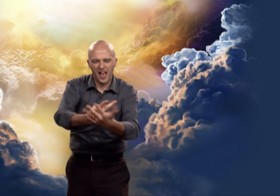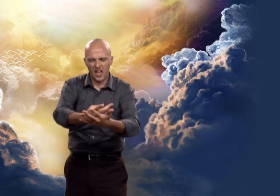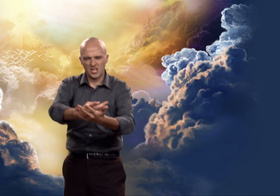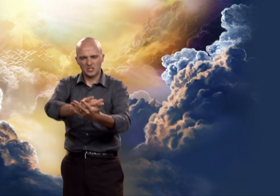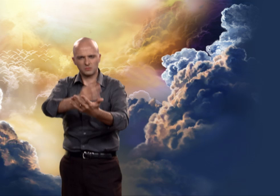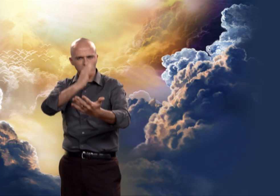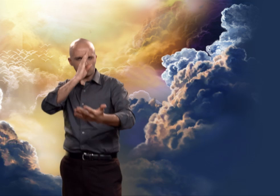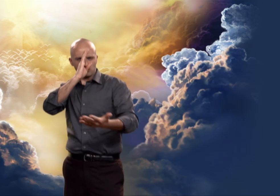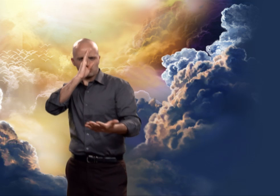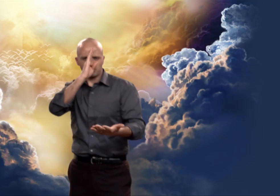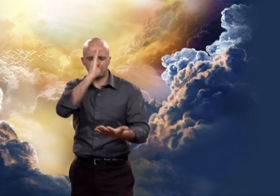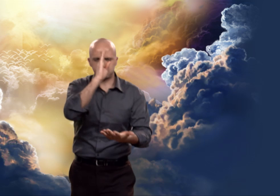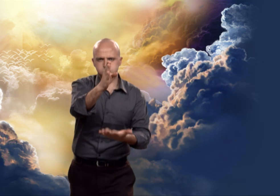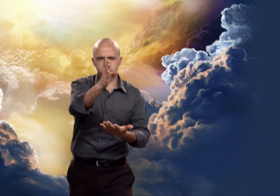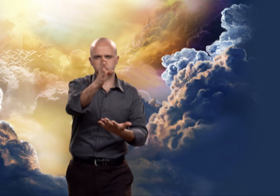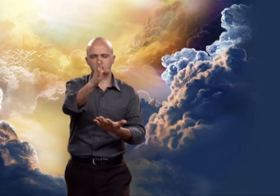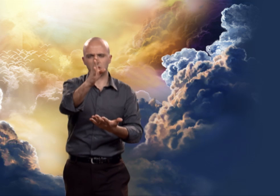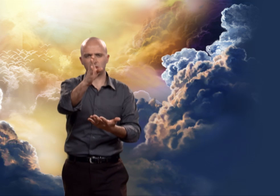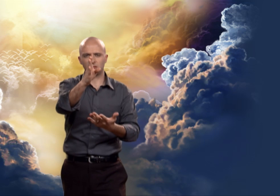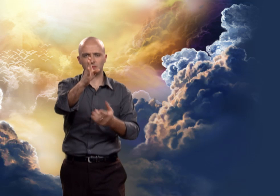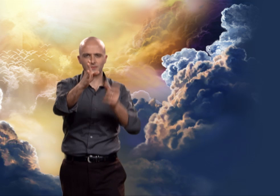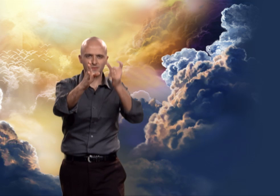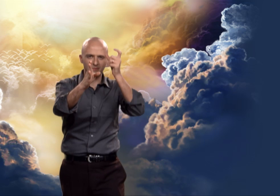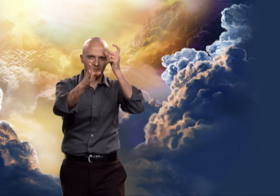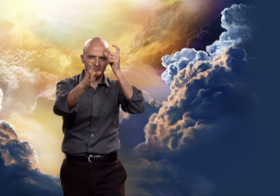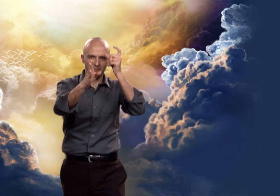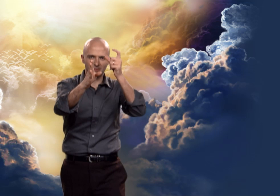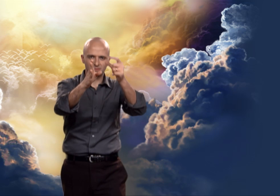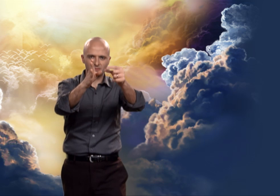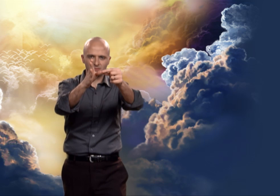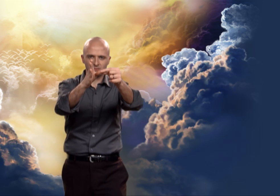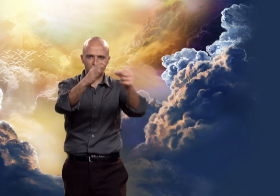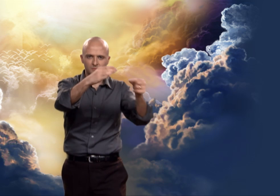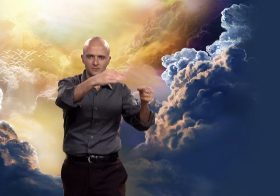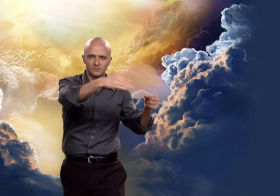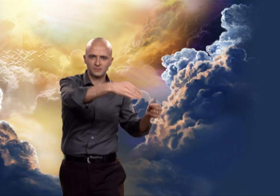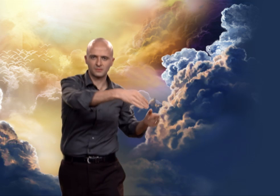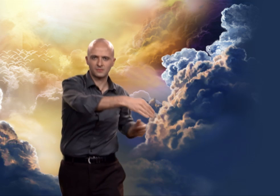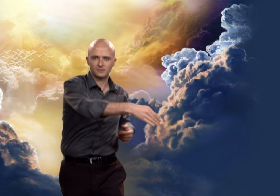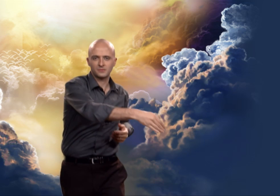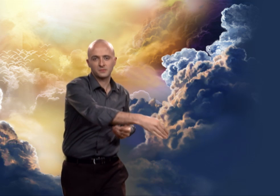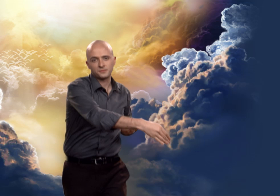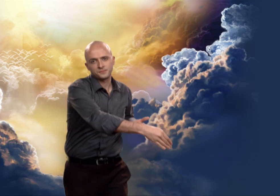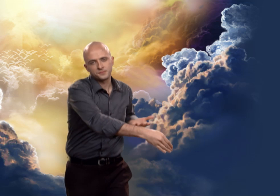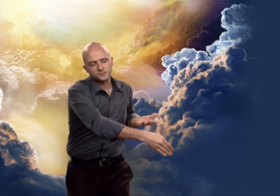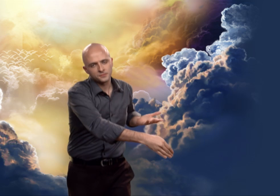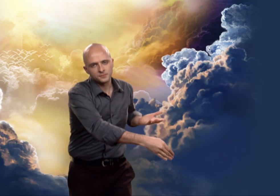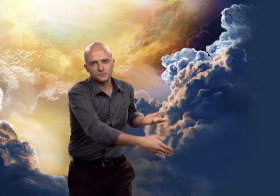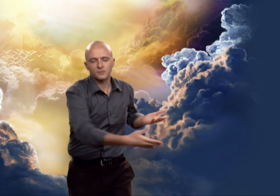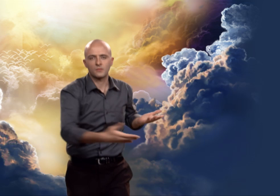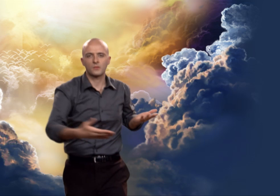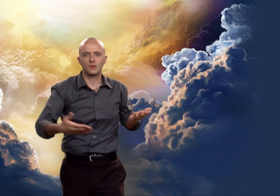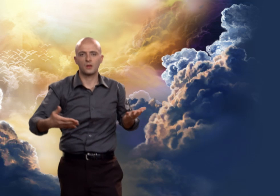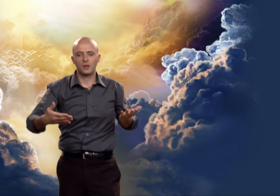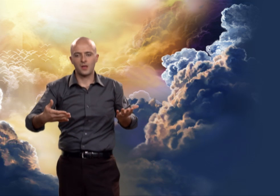outro evangelho. Desde o início, os servos de Deus têm lutado com falsos mestres, que não são meramente